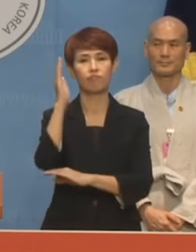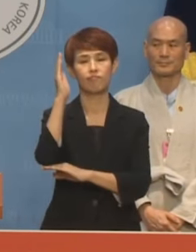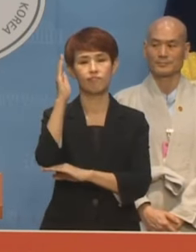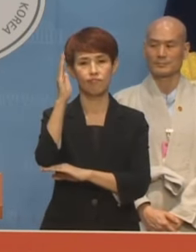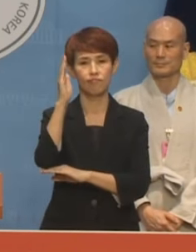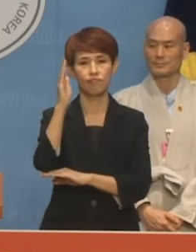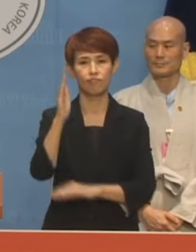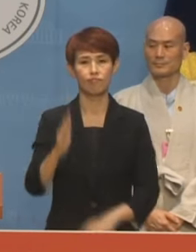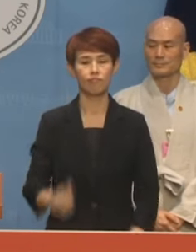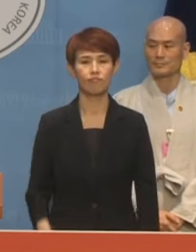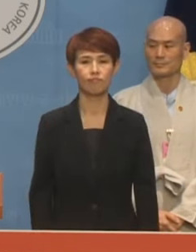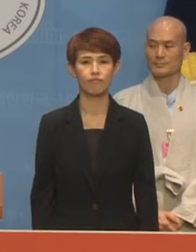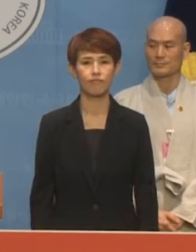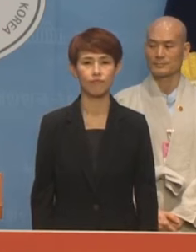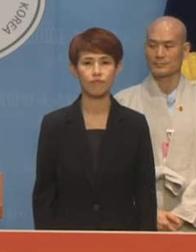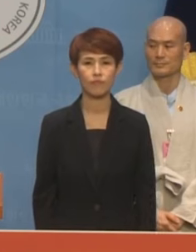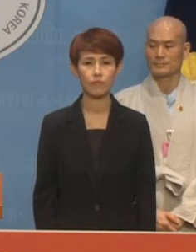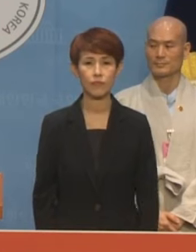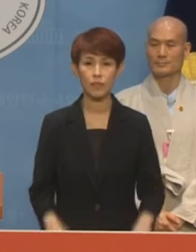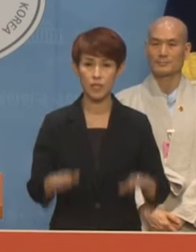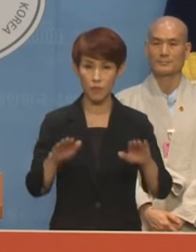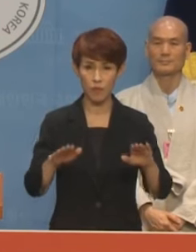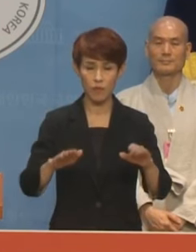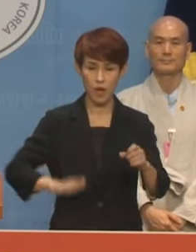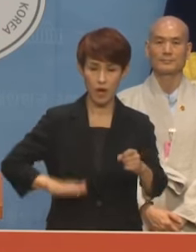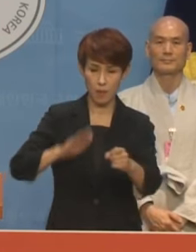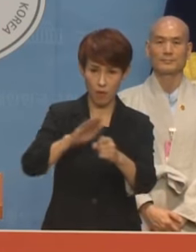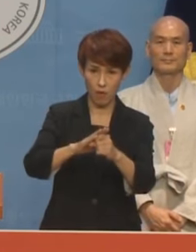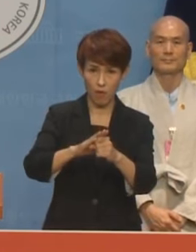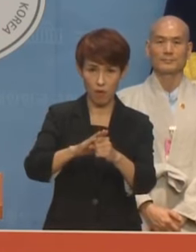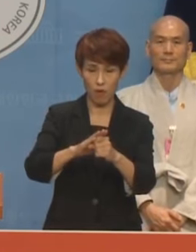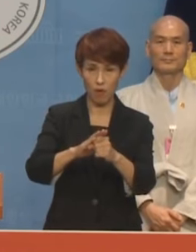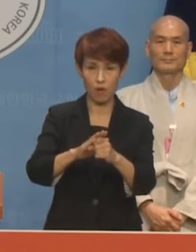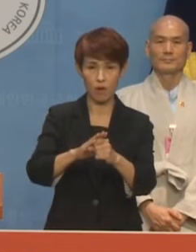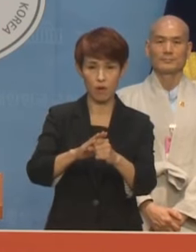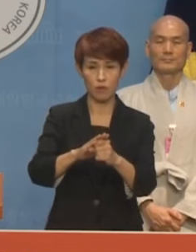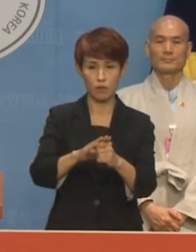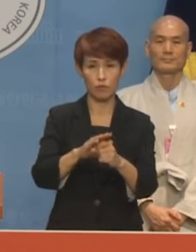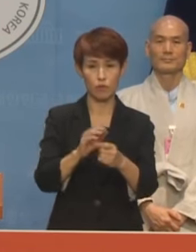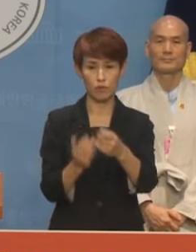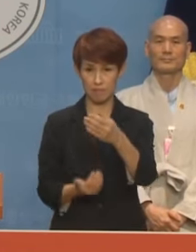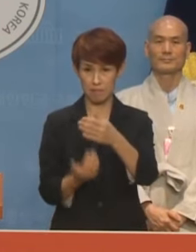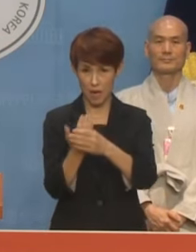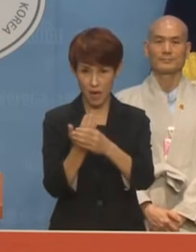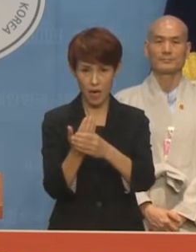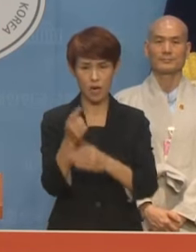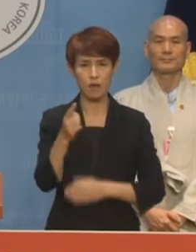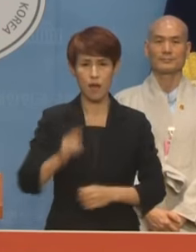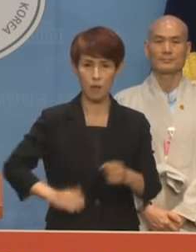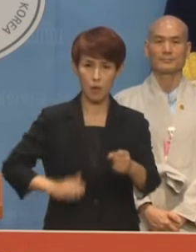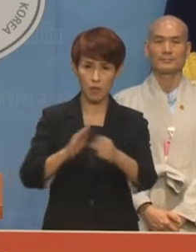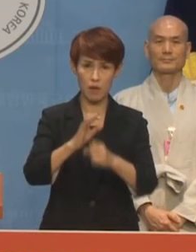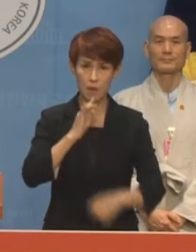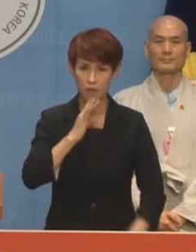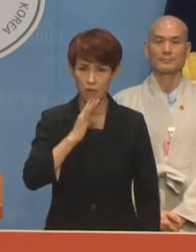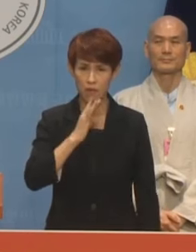발언하겠습니다. 근본 해병대의 문제가 과연 해병대만의 문제일까요?